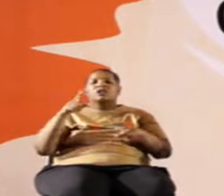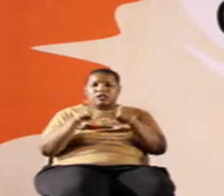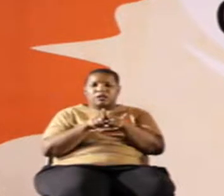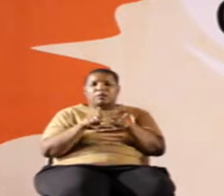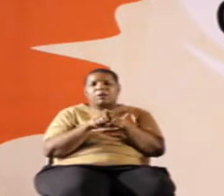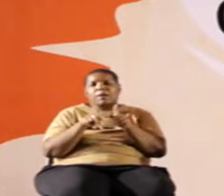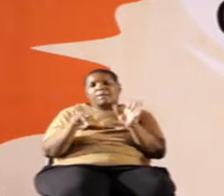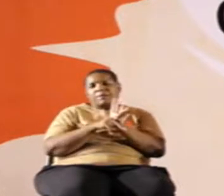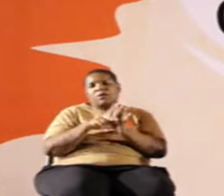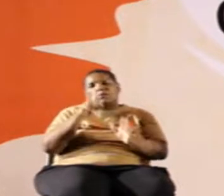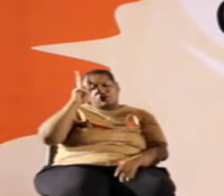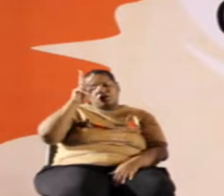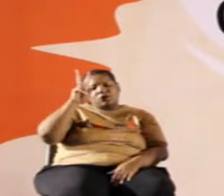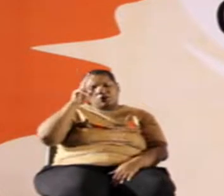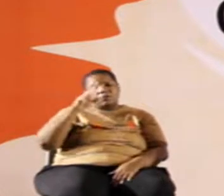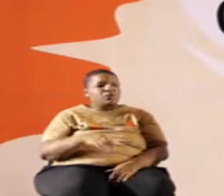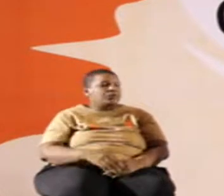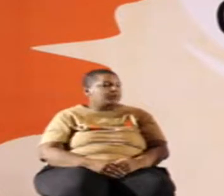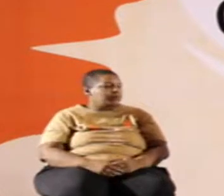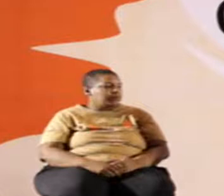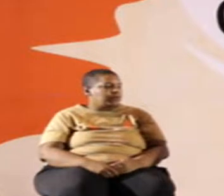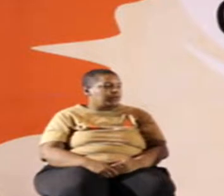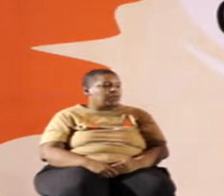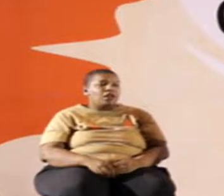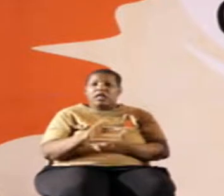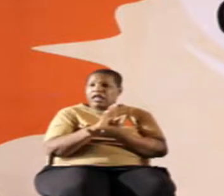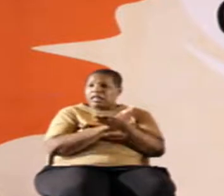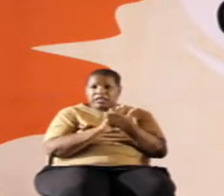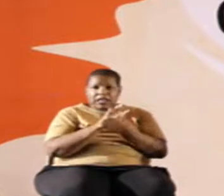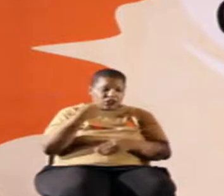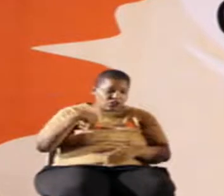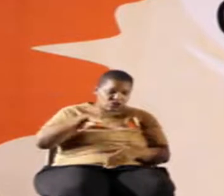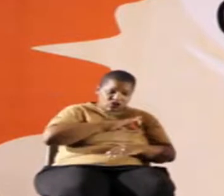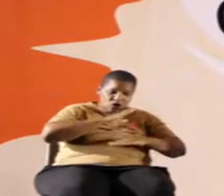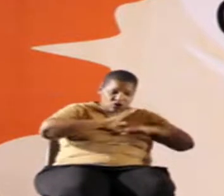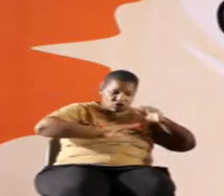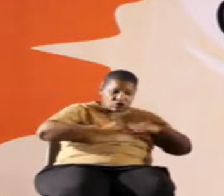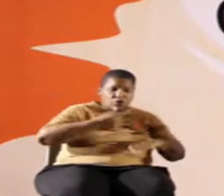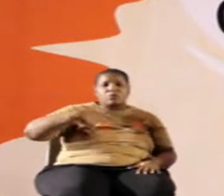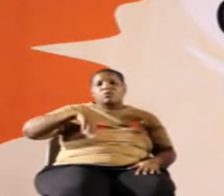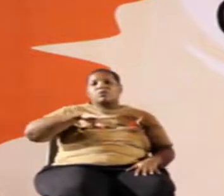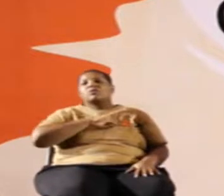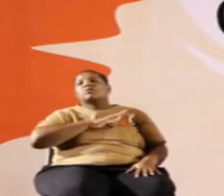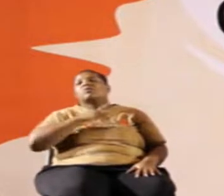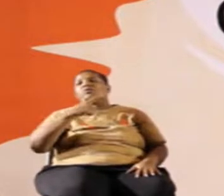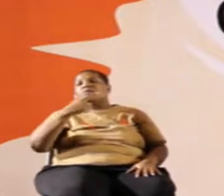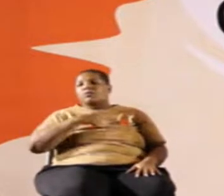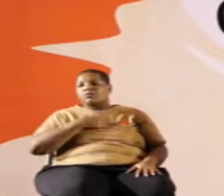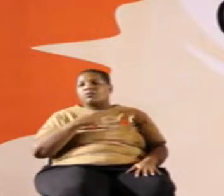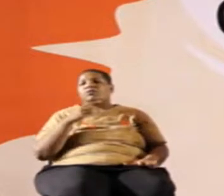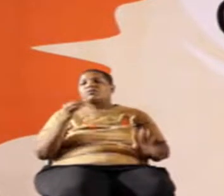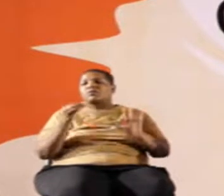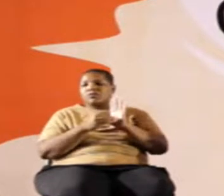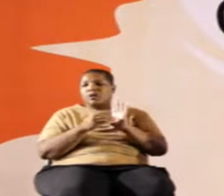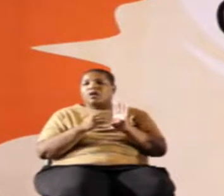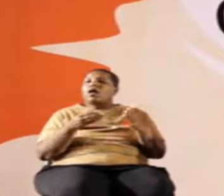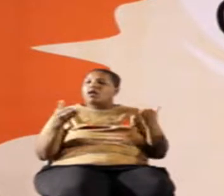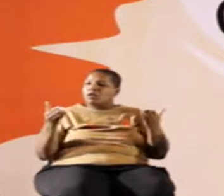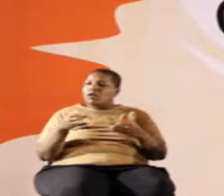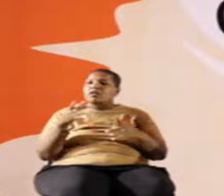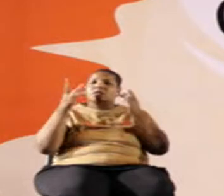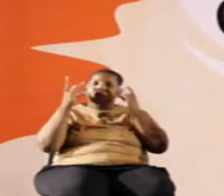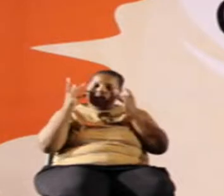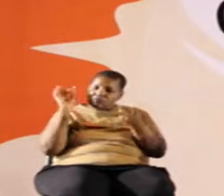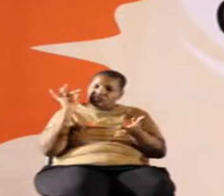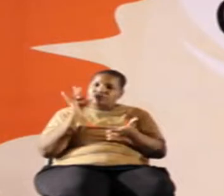história. Não é? Ou seja, nada de nós sem nós. É de fato um fato que está acontecendo agora, que